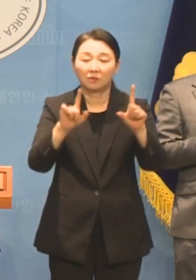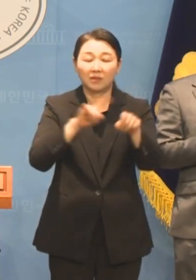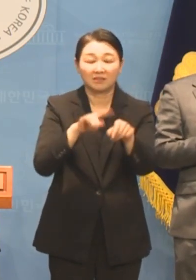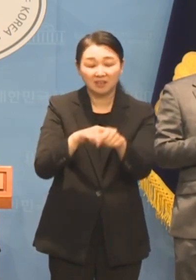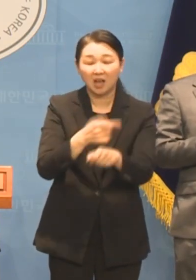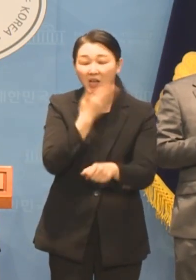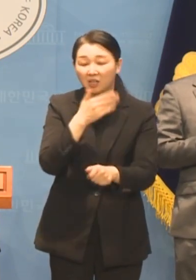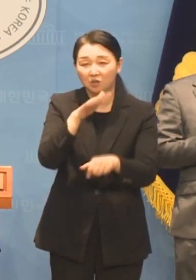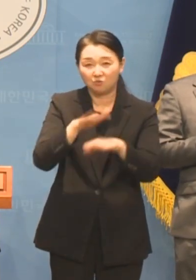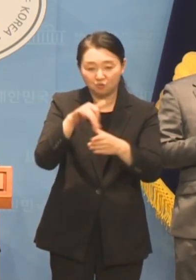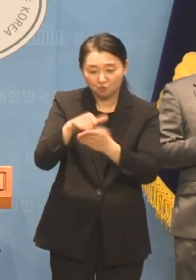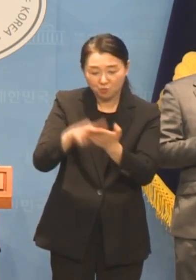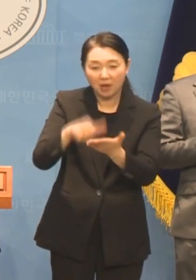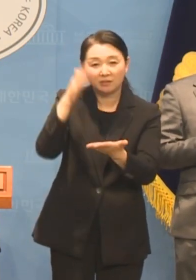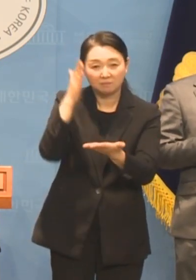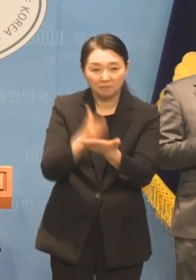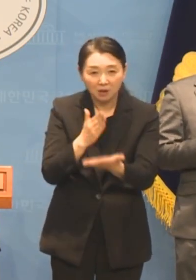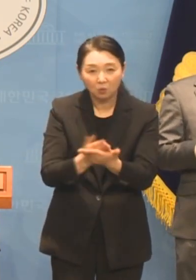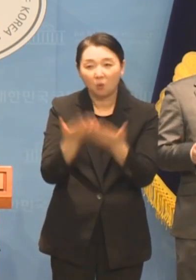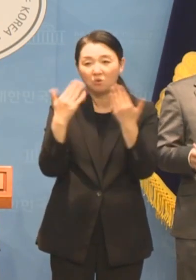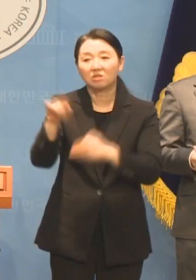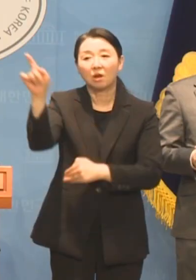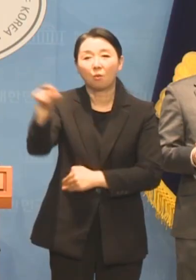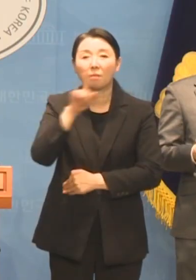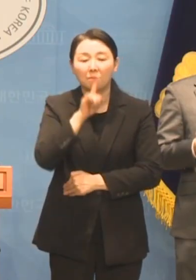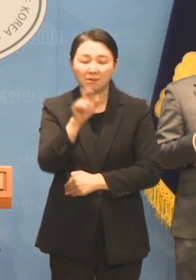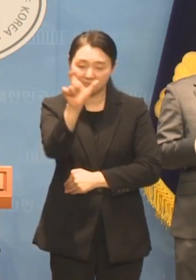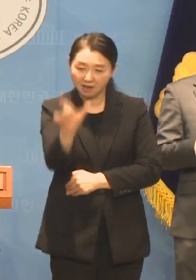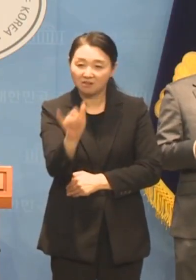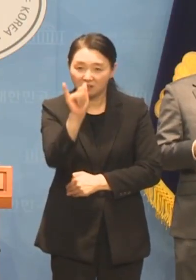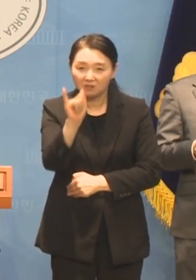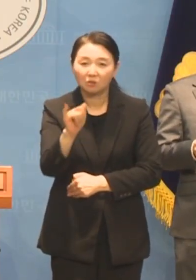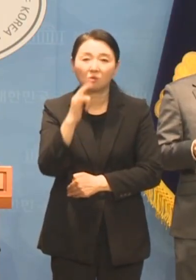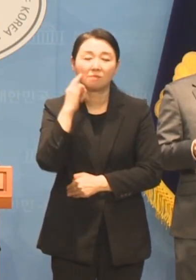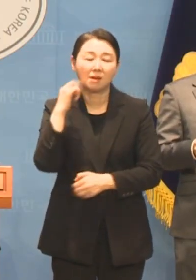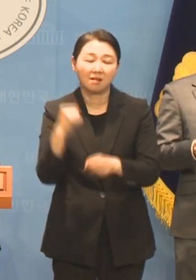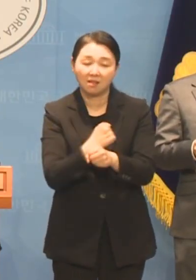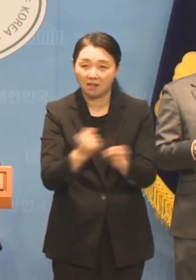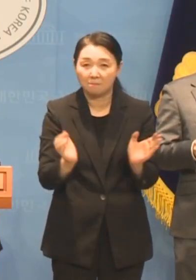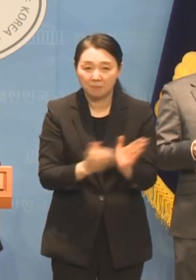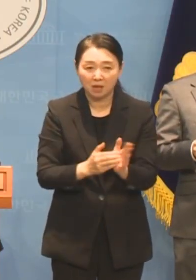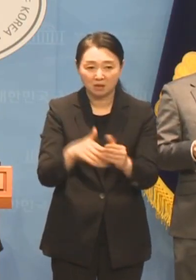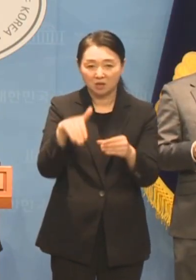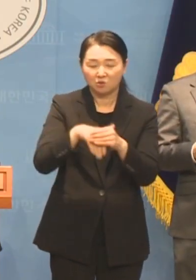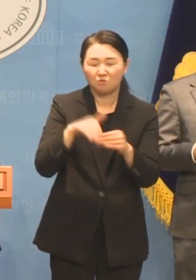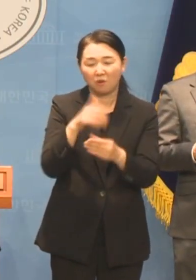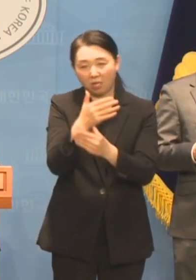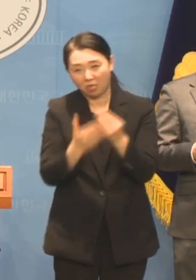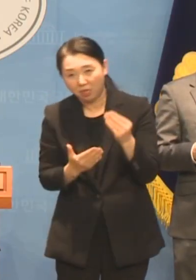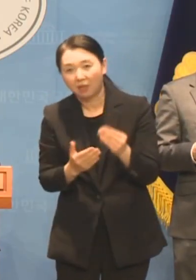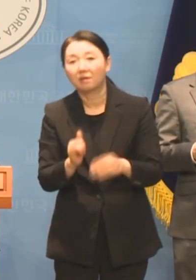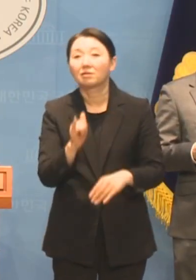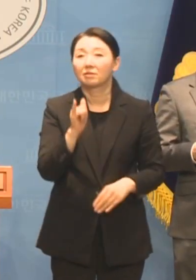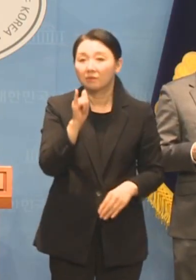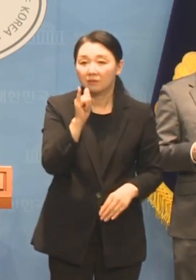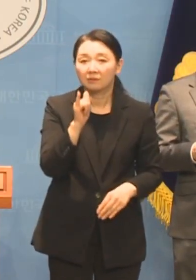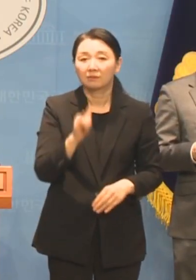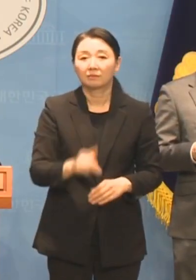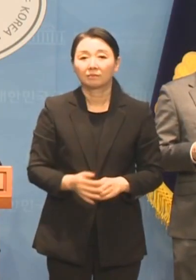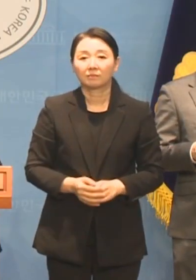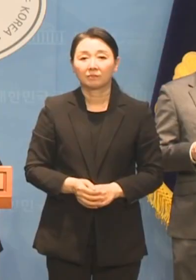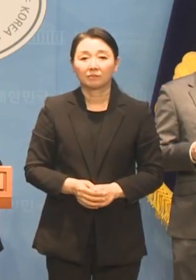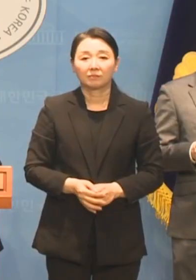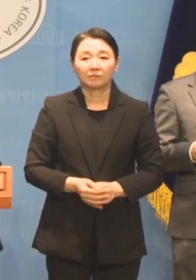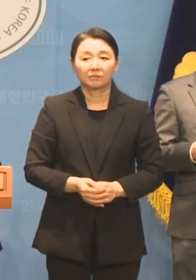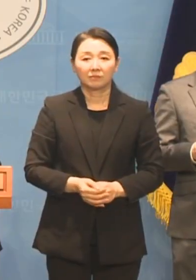아깝게 투표하지 말고 쉬다 오면 된다는 댓글을 달아 여론을 조작하고 투표 의지를 저하시키는 것을 지시하고